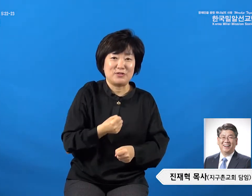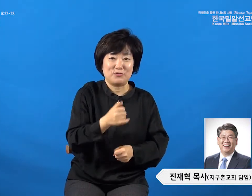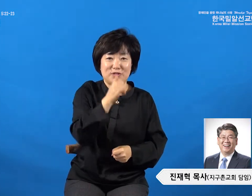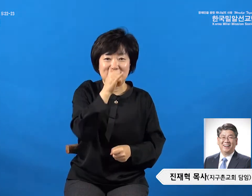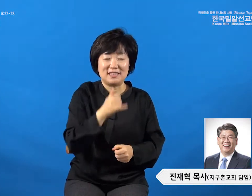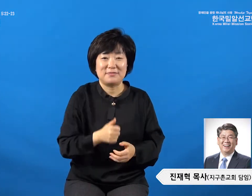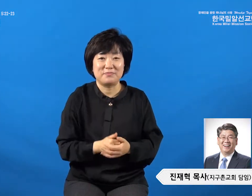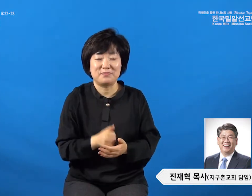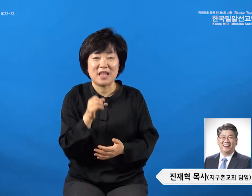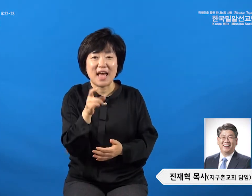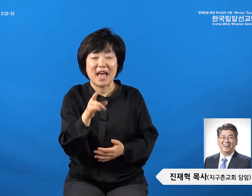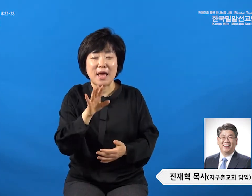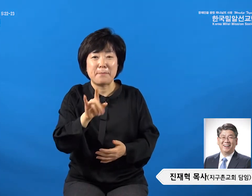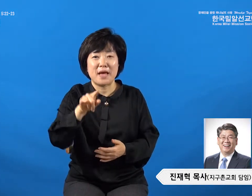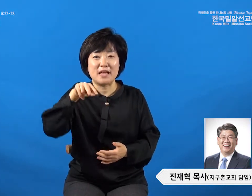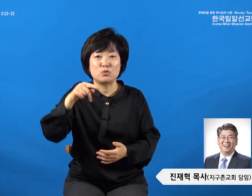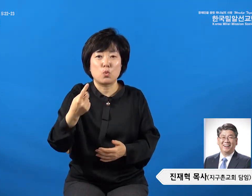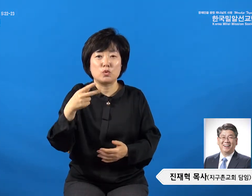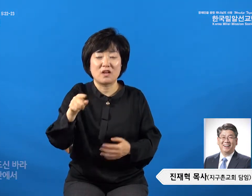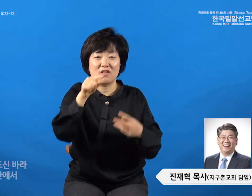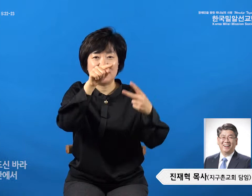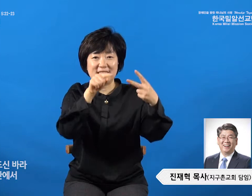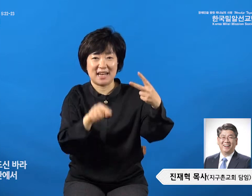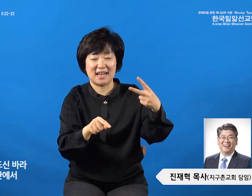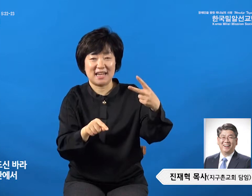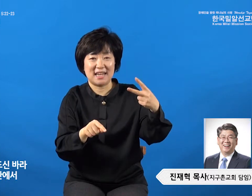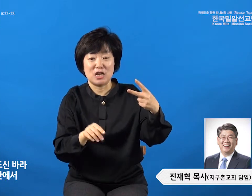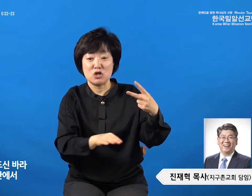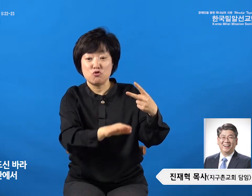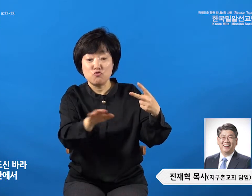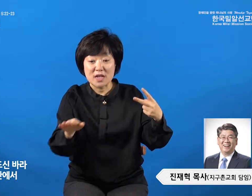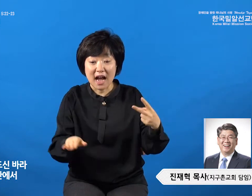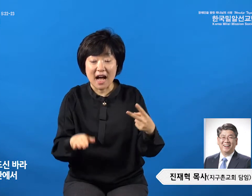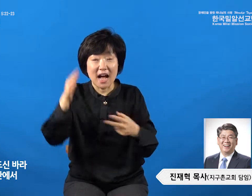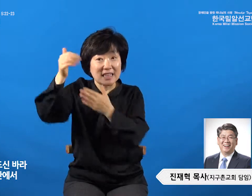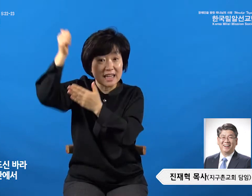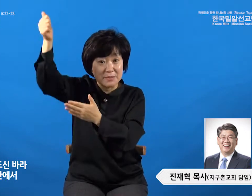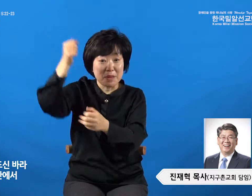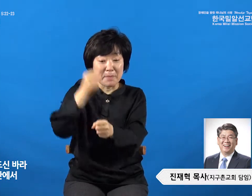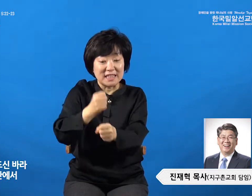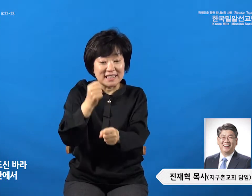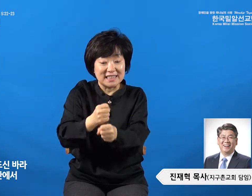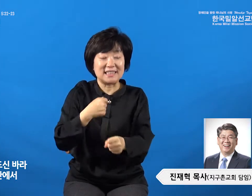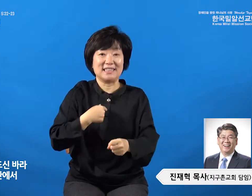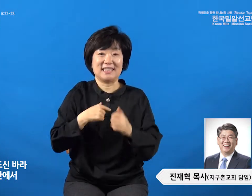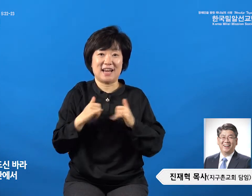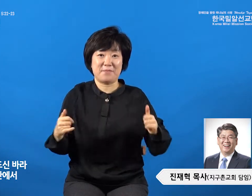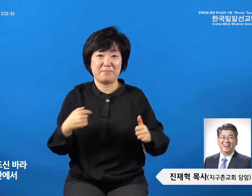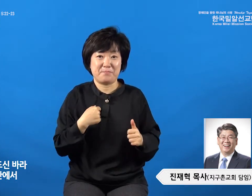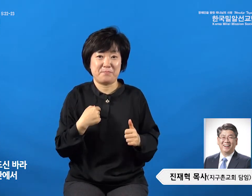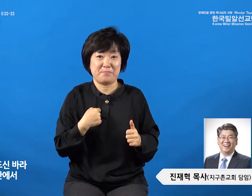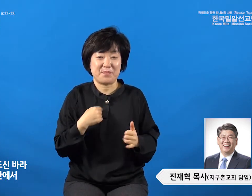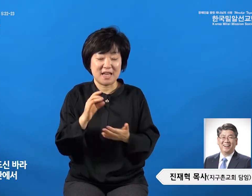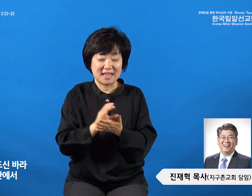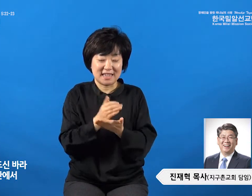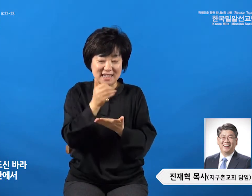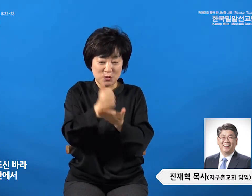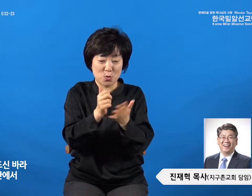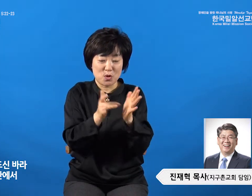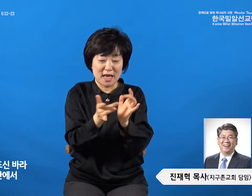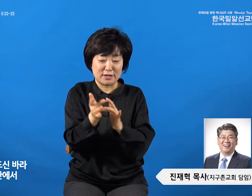계시다고 말씀하십니다. 에베소서 2장을 보십시오. 우리는 그가 만드신 바라 그리스도 예수